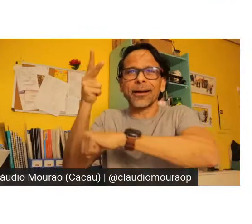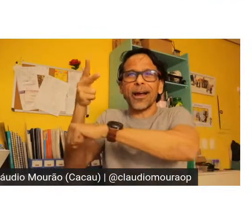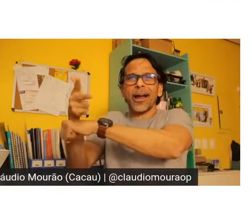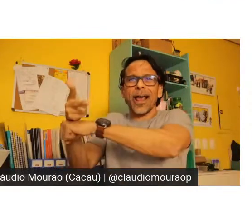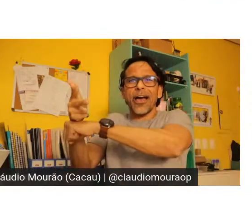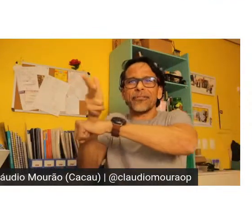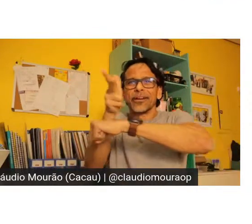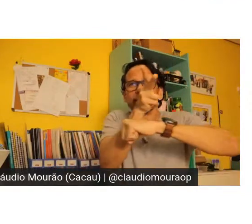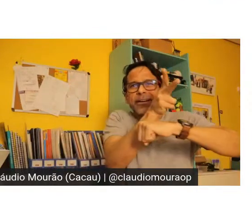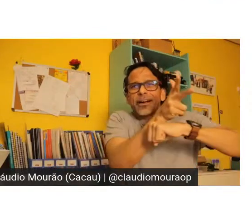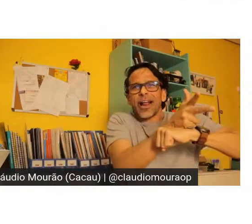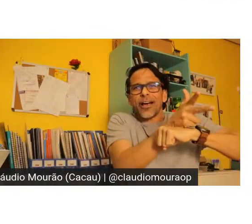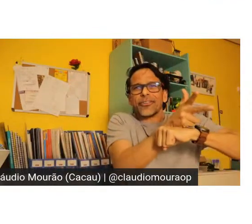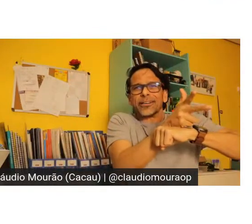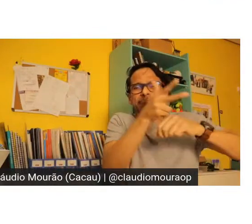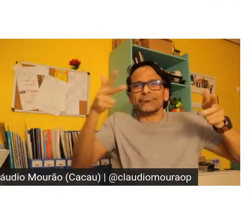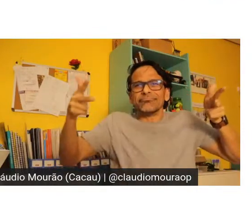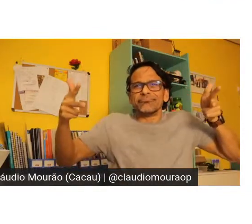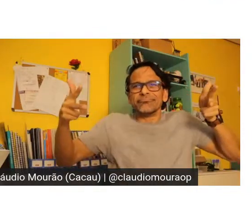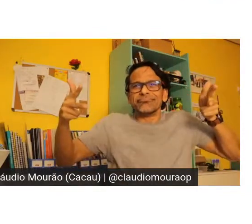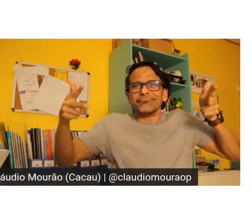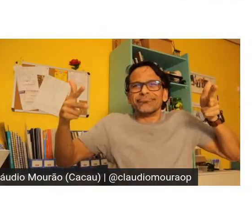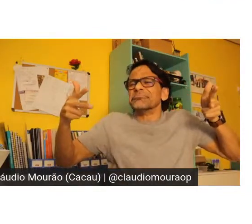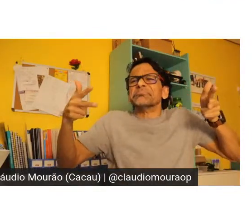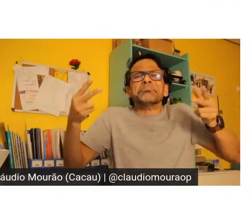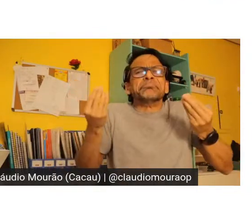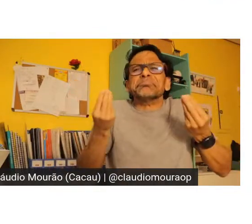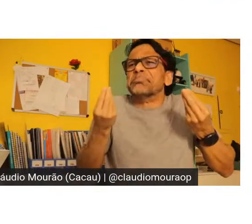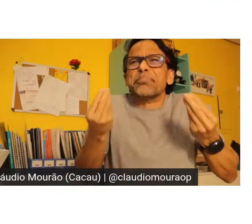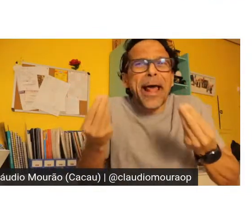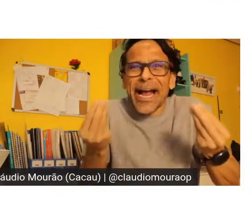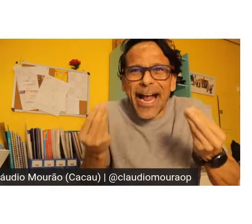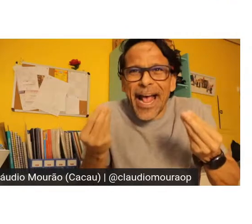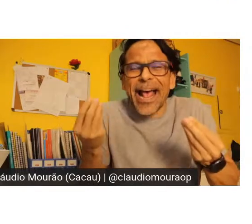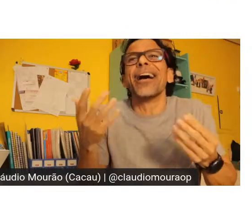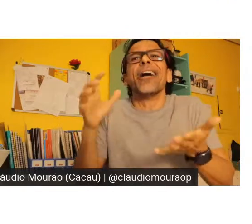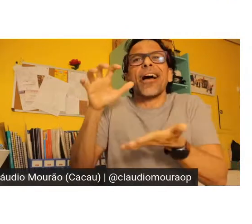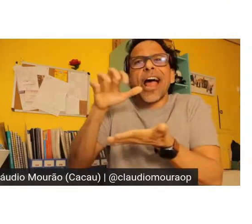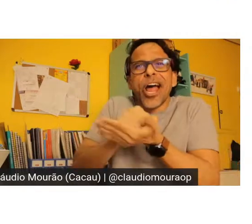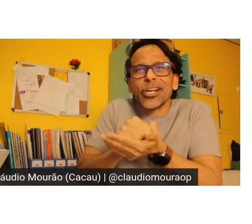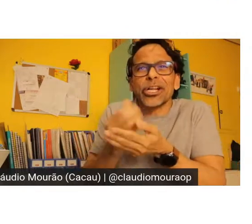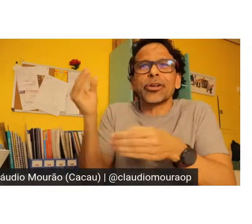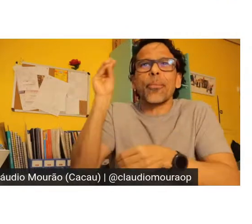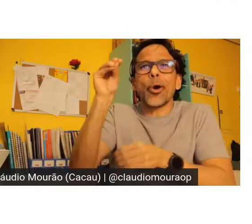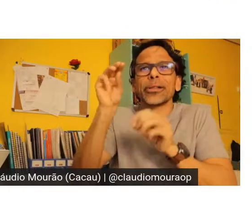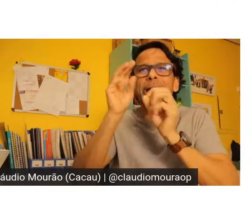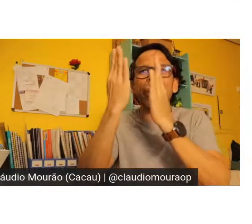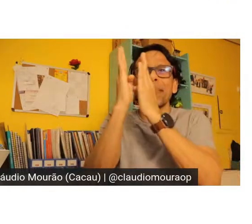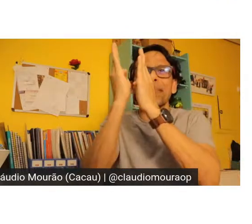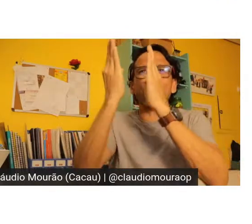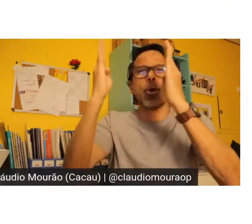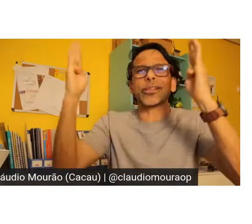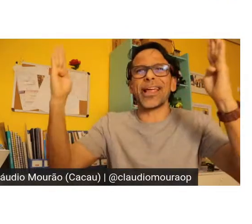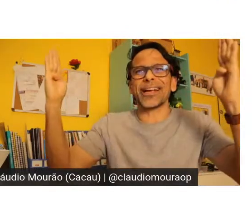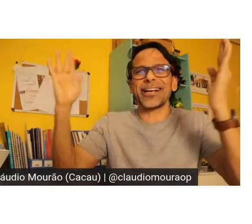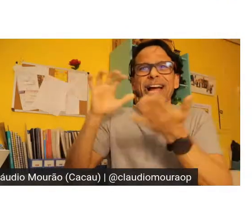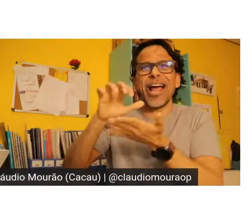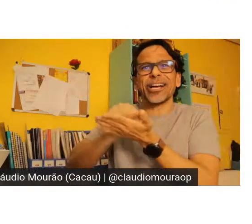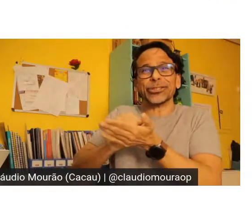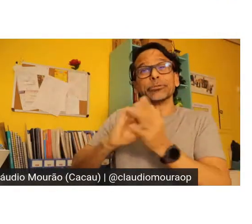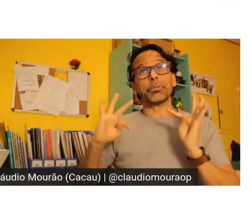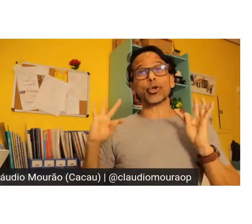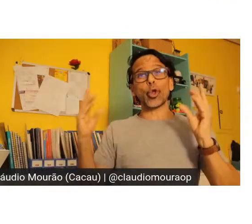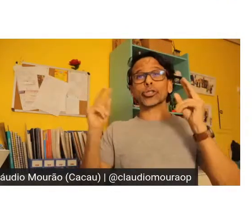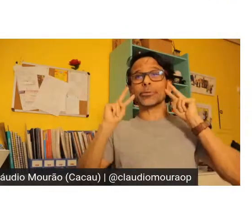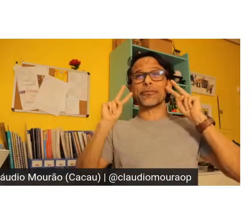a ficou meio de alimentos naturais sem a presença de interno nem tanto a gente não teria como a gente